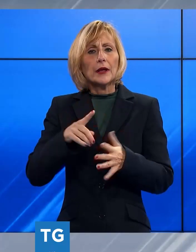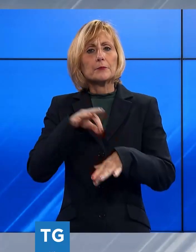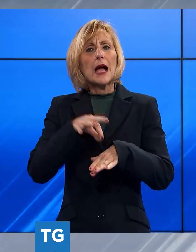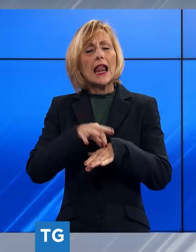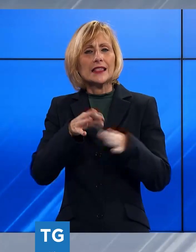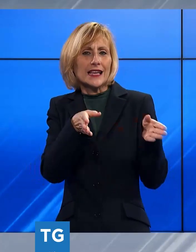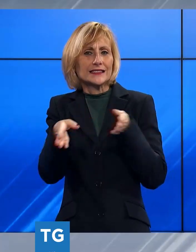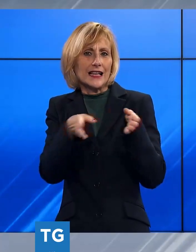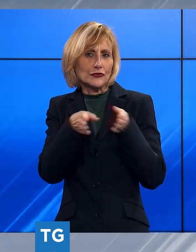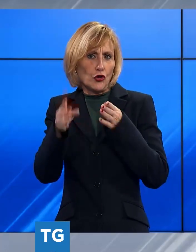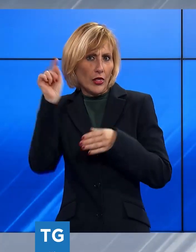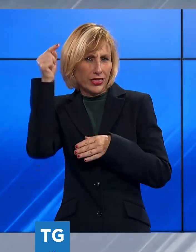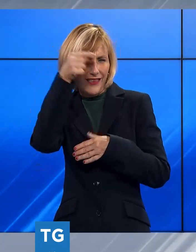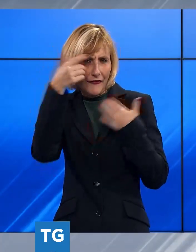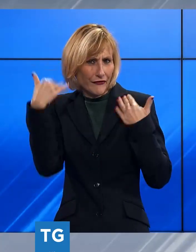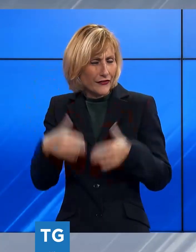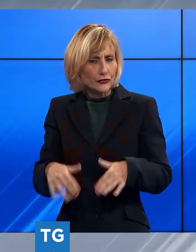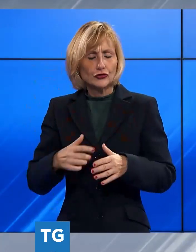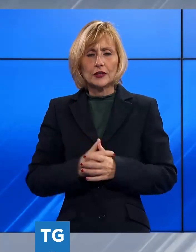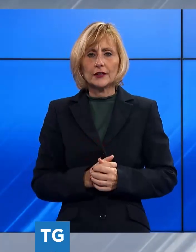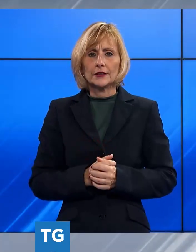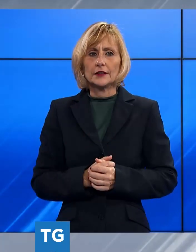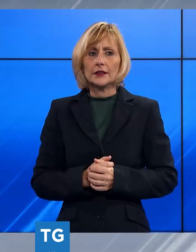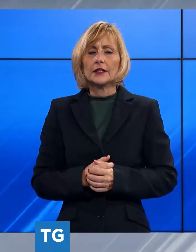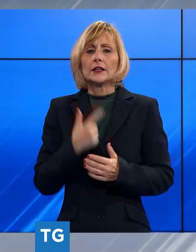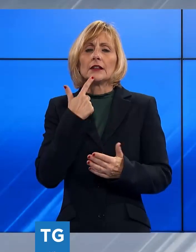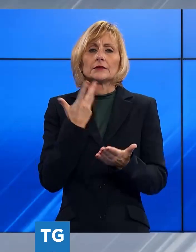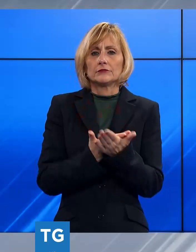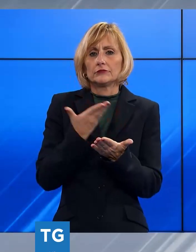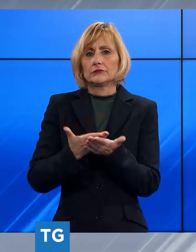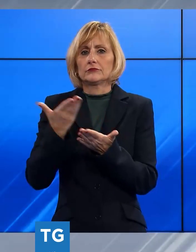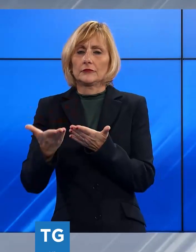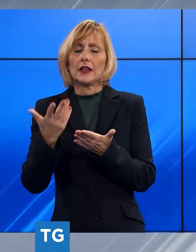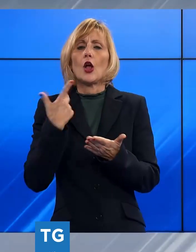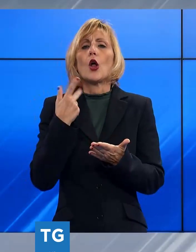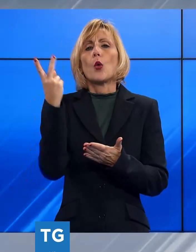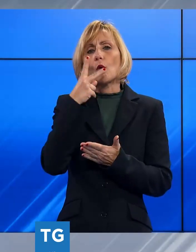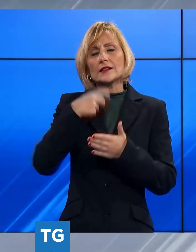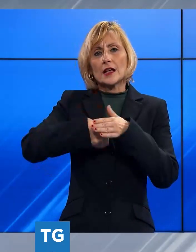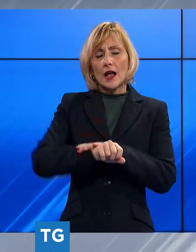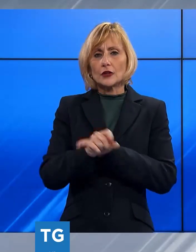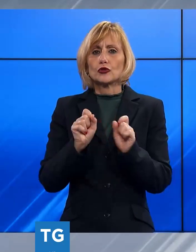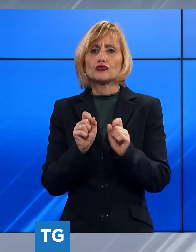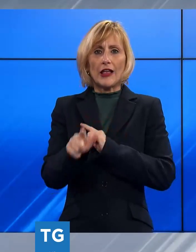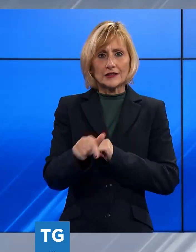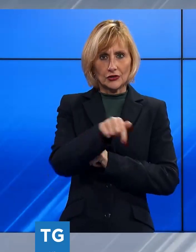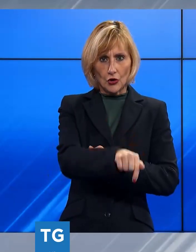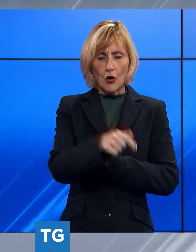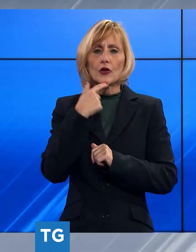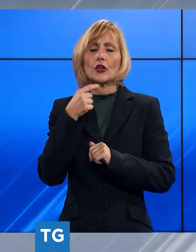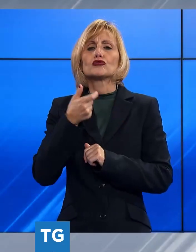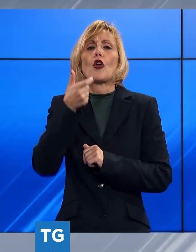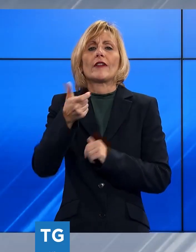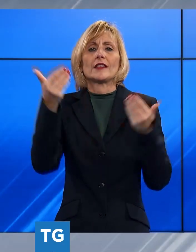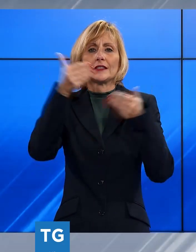di stagione tre opzioni sul tavolo Lucchese verso la cessione il presidente Vicky ospite giovedì sera a Curva